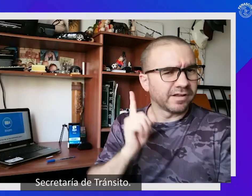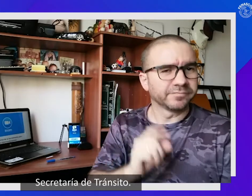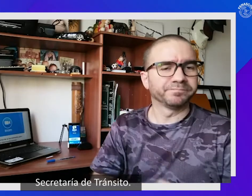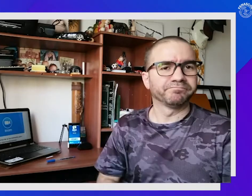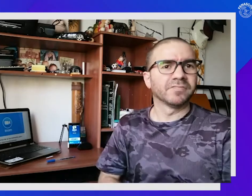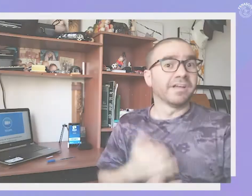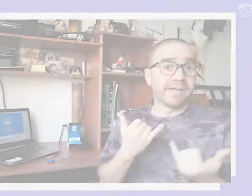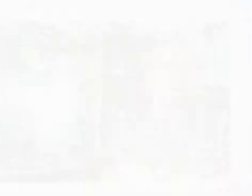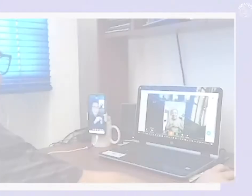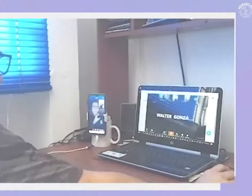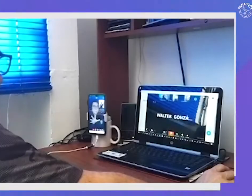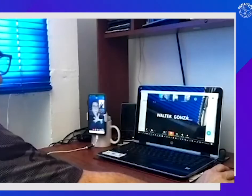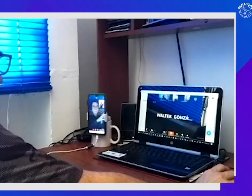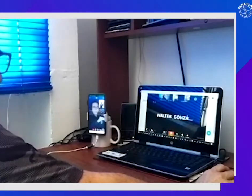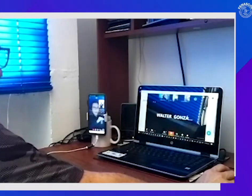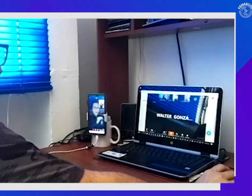de Tránsito.